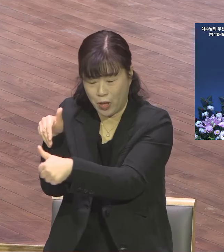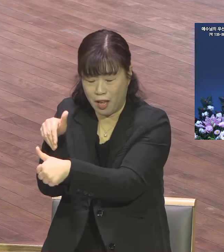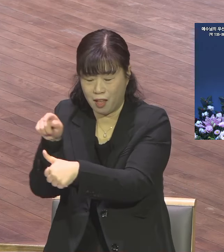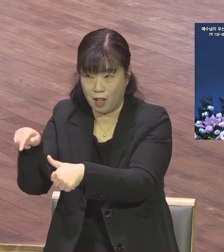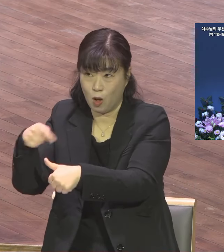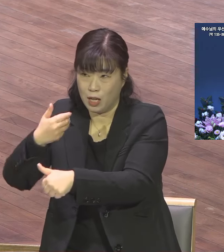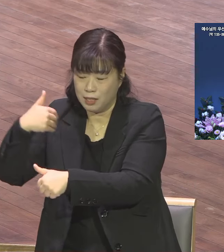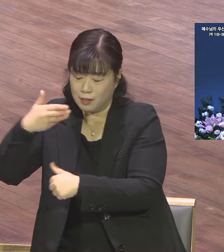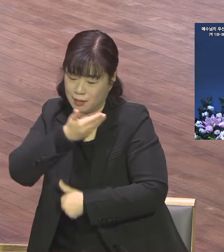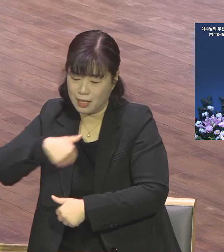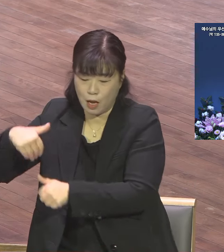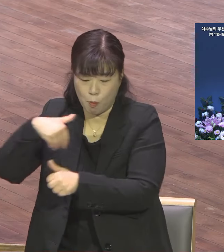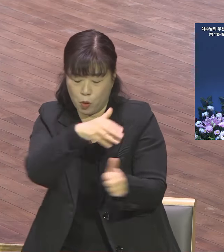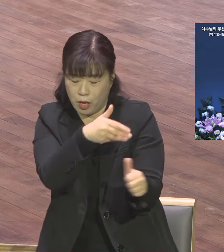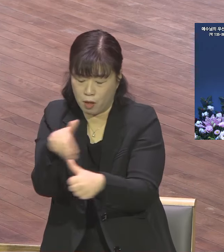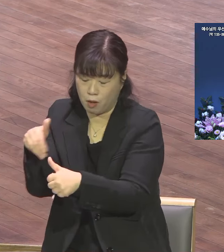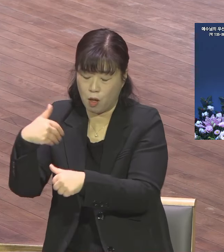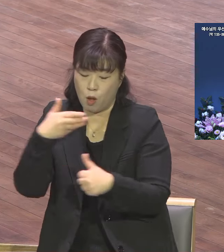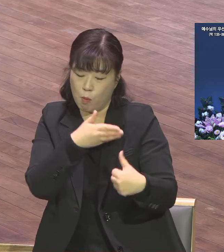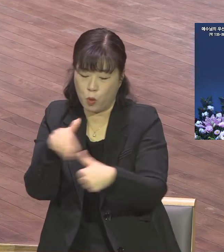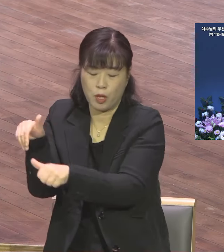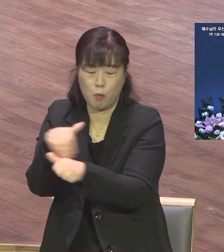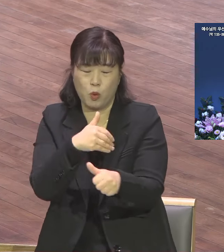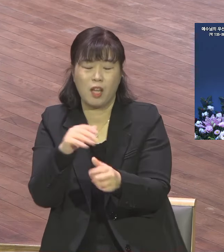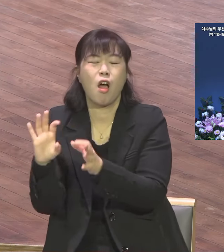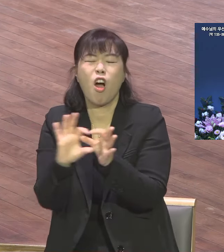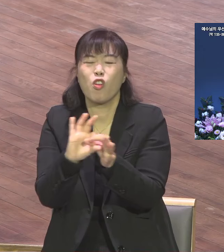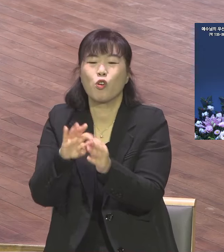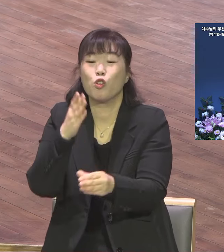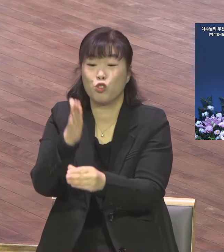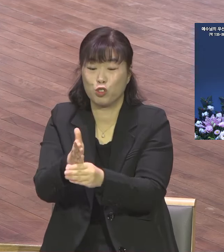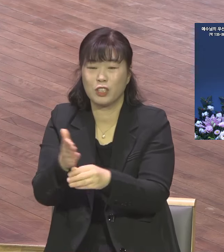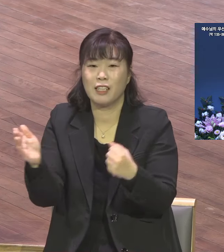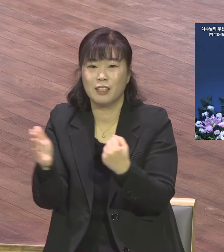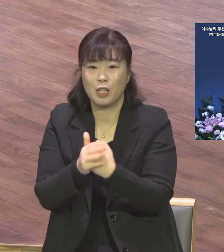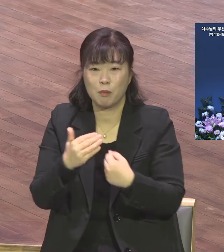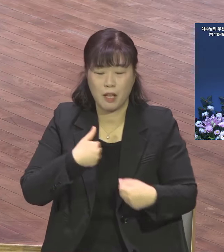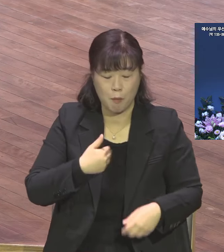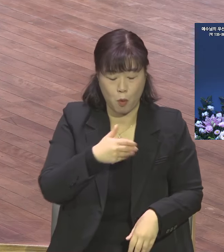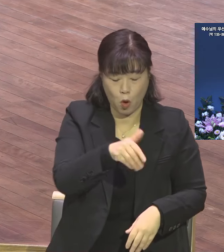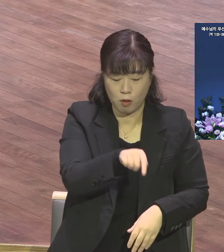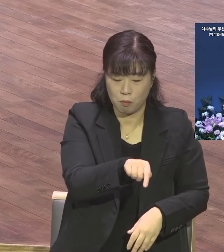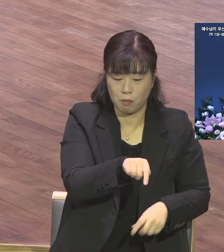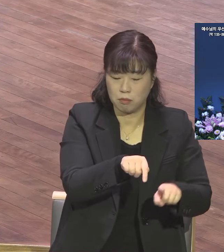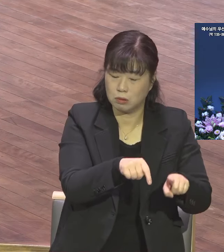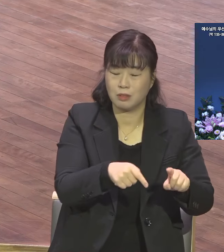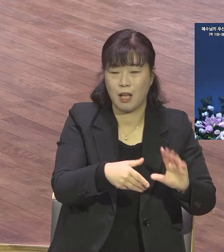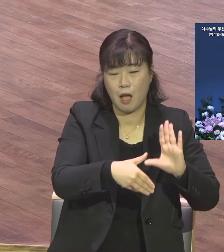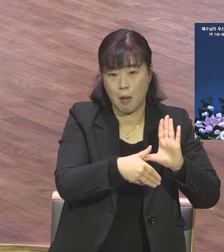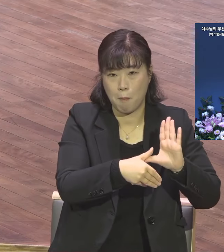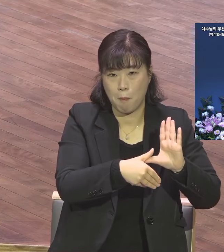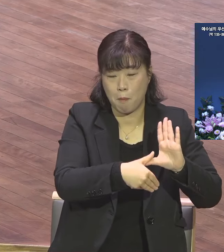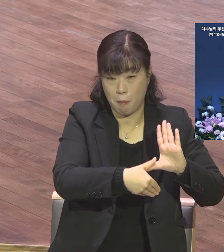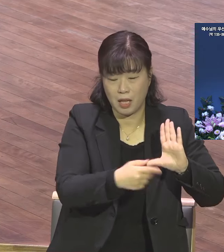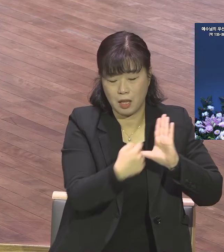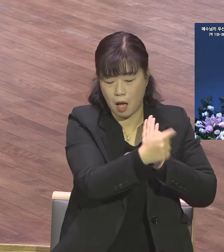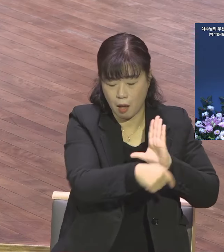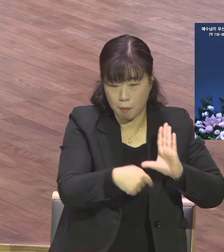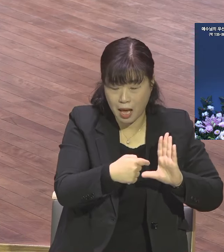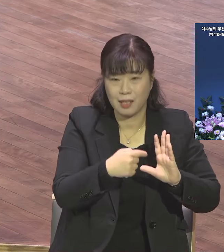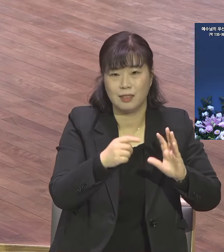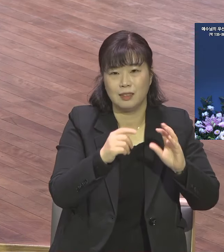뜨거운 가슴을 가지고 열정이 대단해요. 하나교회 목사가 지금 다 그게 남아서 지금도 이 777